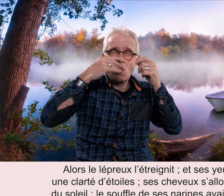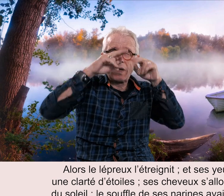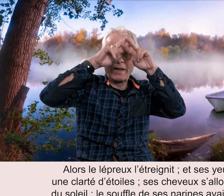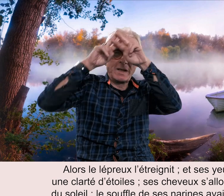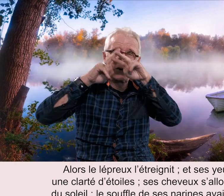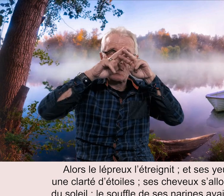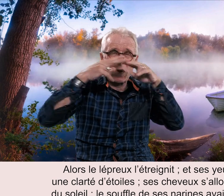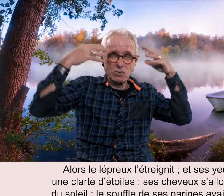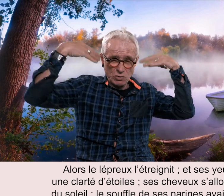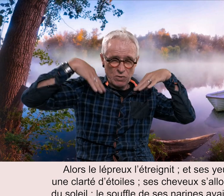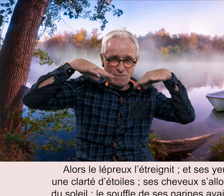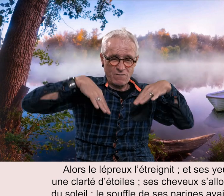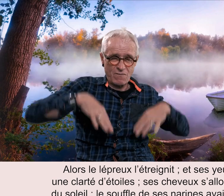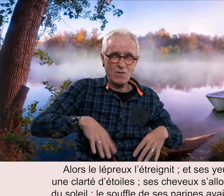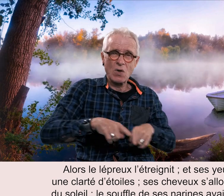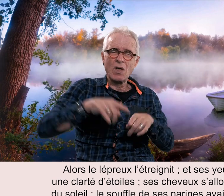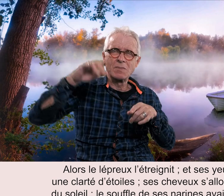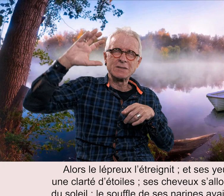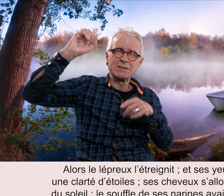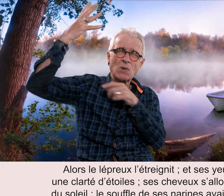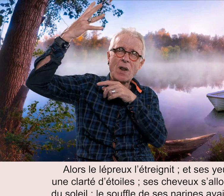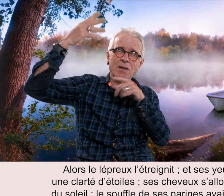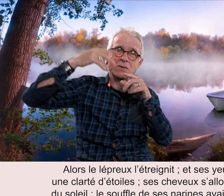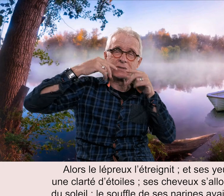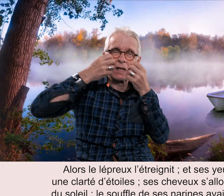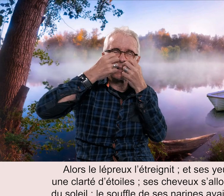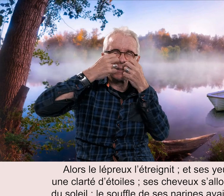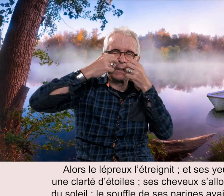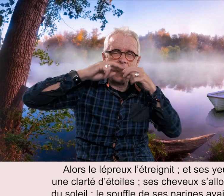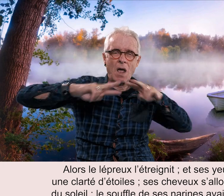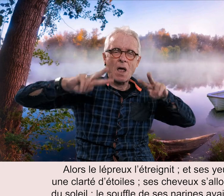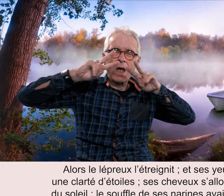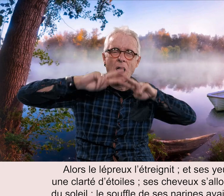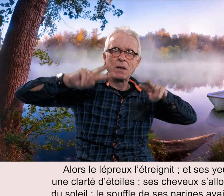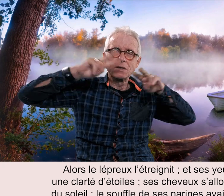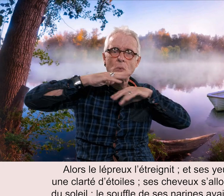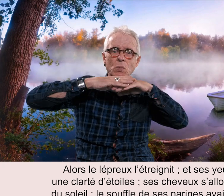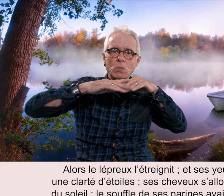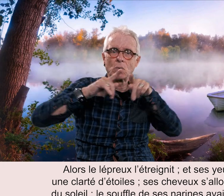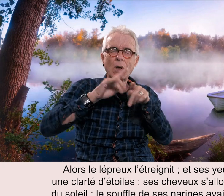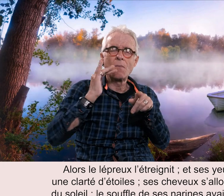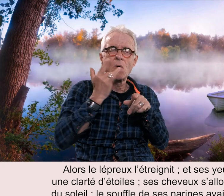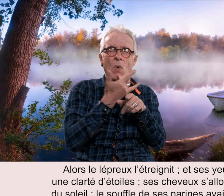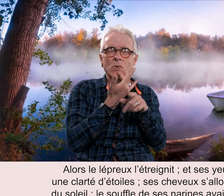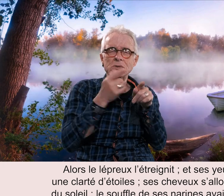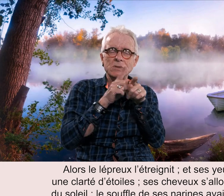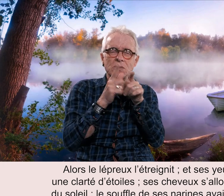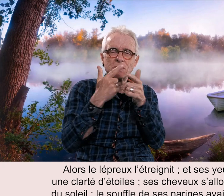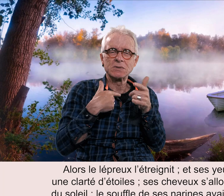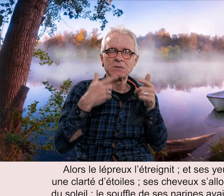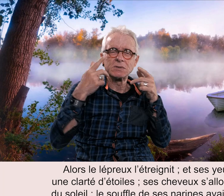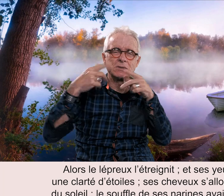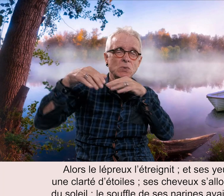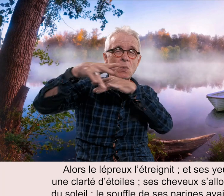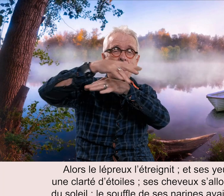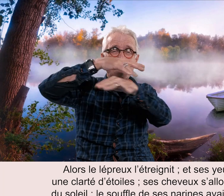cheveux s'allongèrent comme les raies du soleil. Le souffle de ses narines avait la douceur des roses. Un nuage dansant s'éleva du